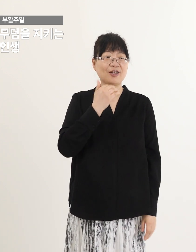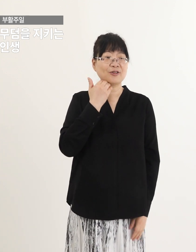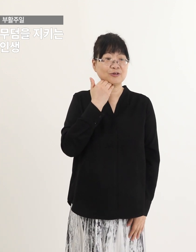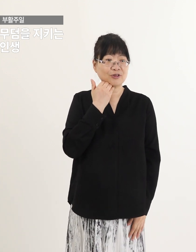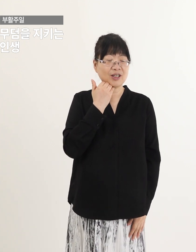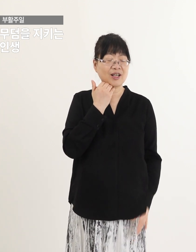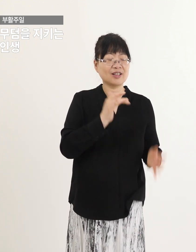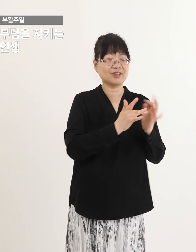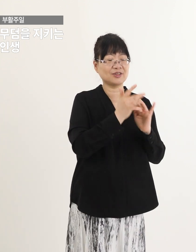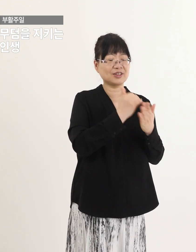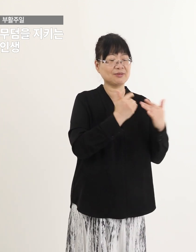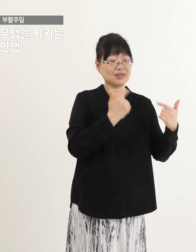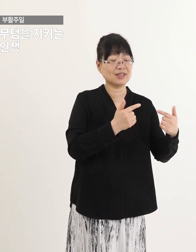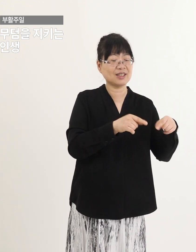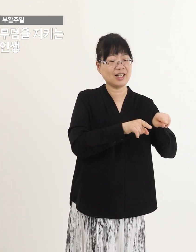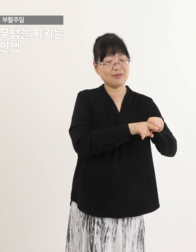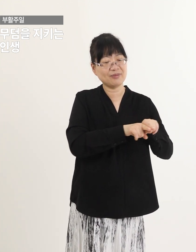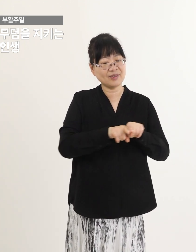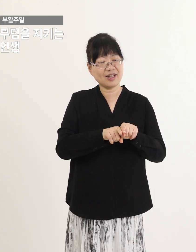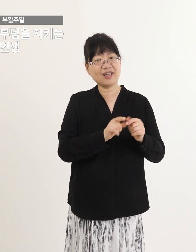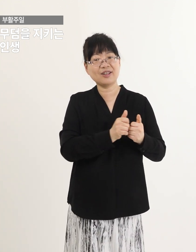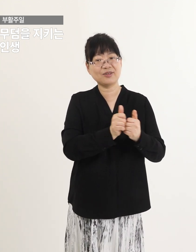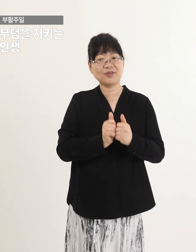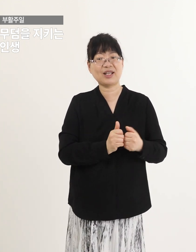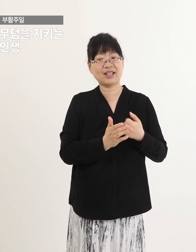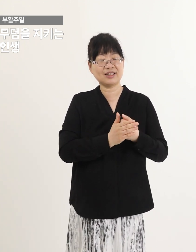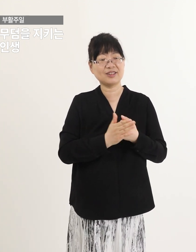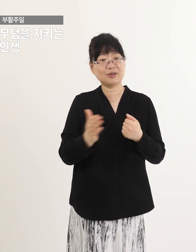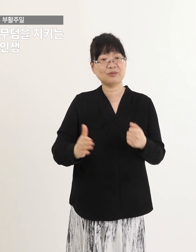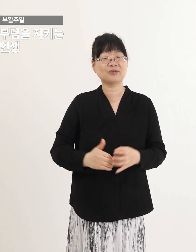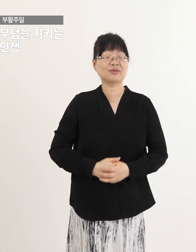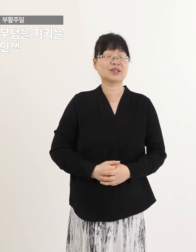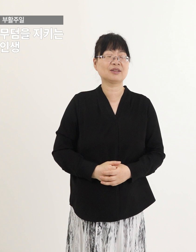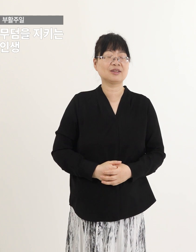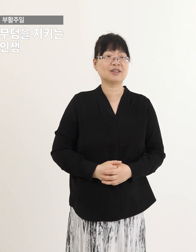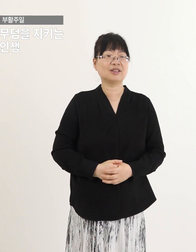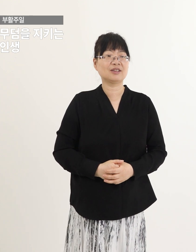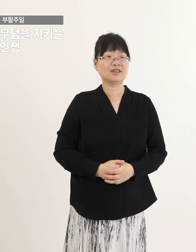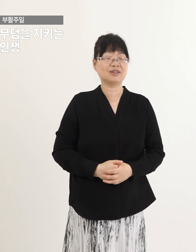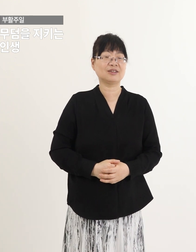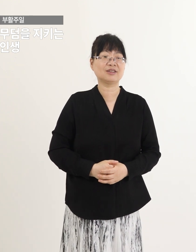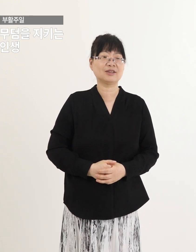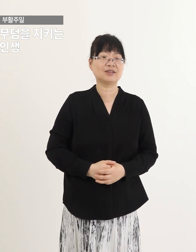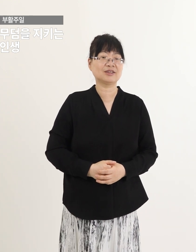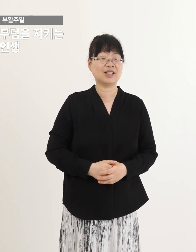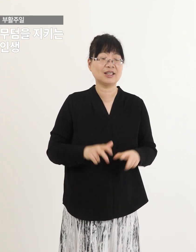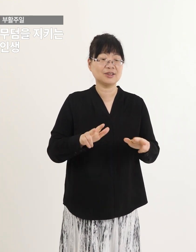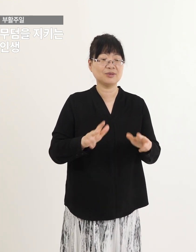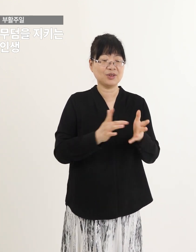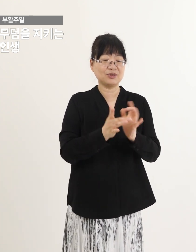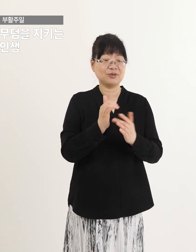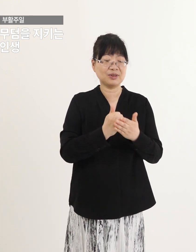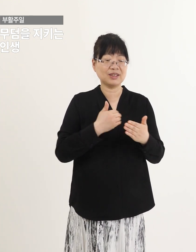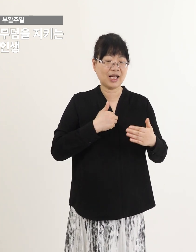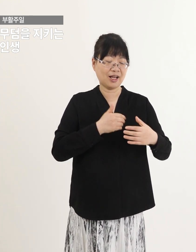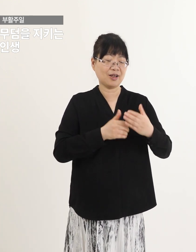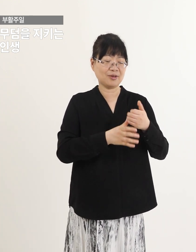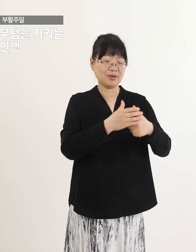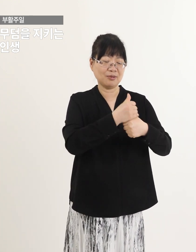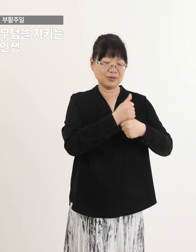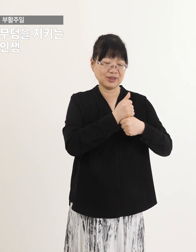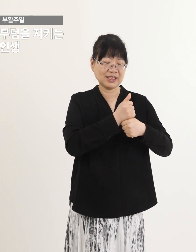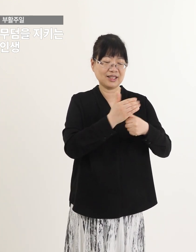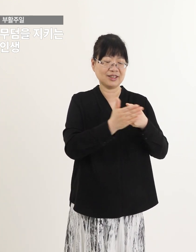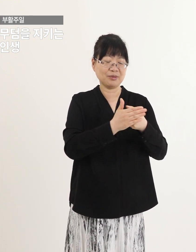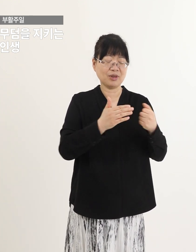누가 나와 함께 하시기 때문에. 네? 예수님이 지금도 나를 붙들고 있기 때문에